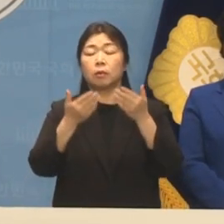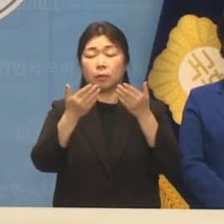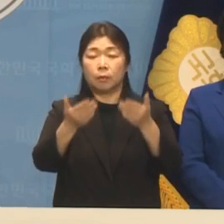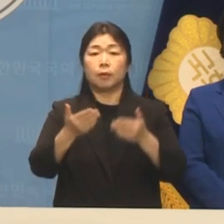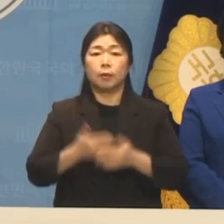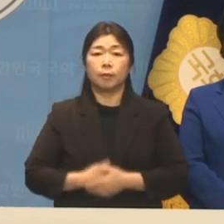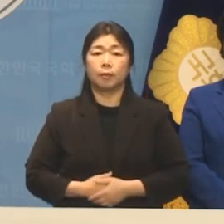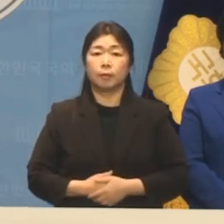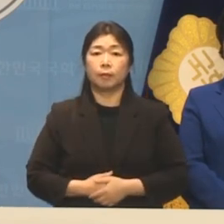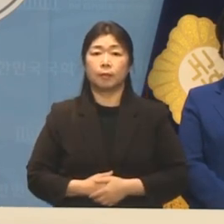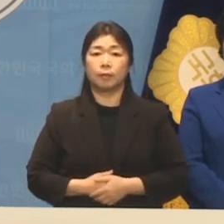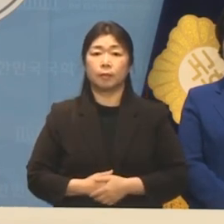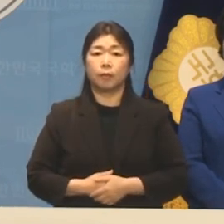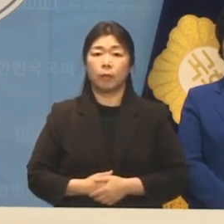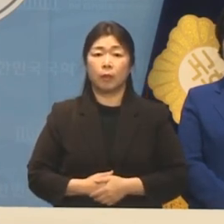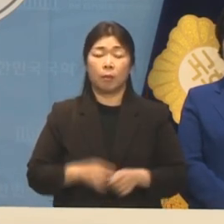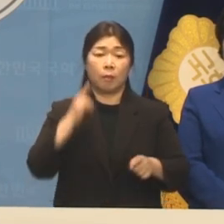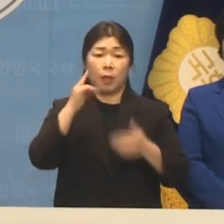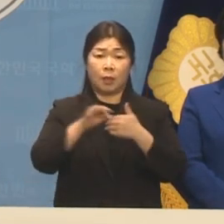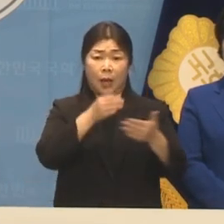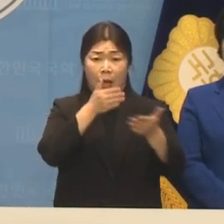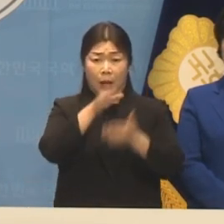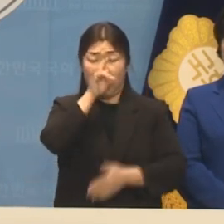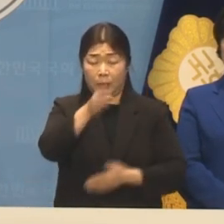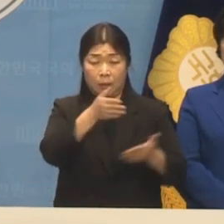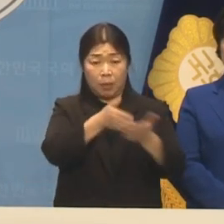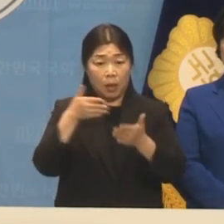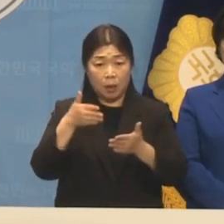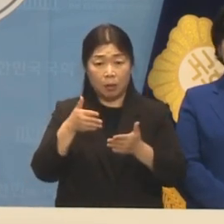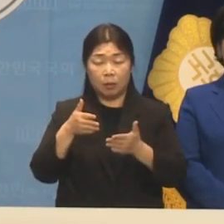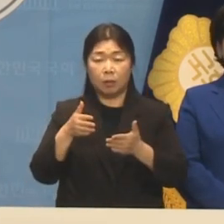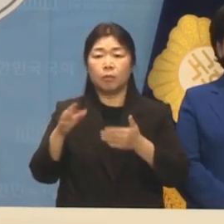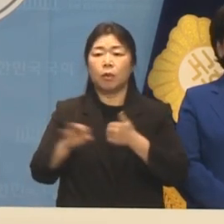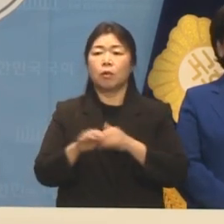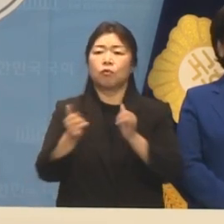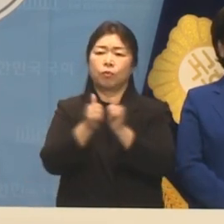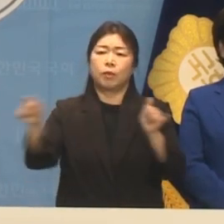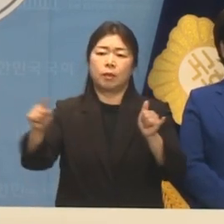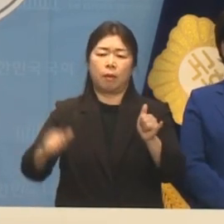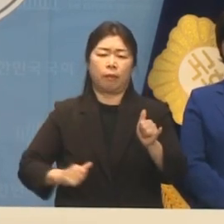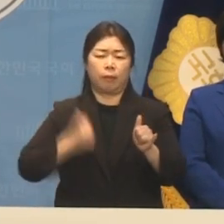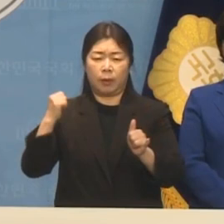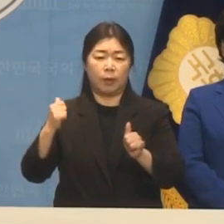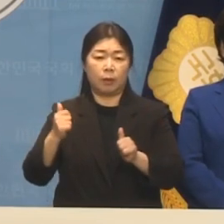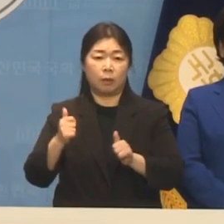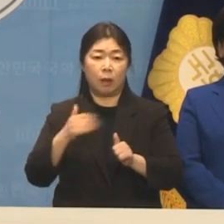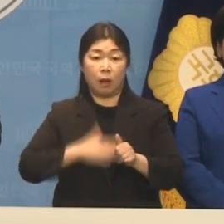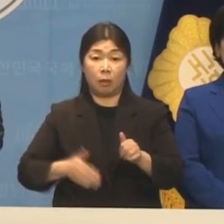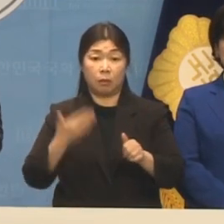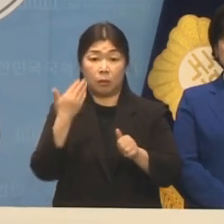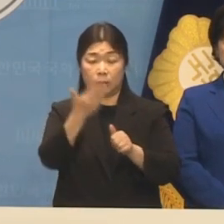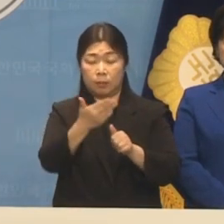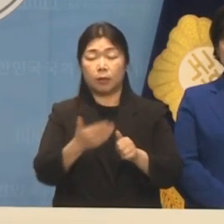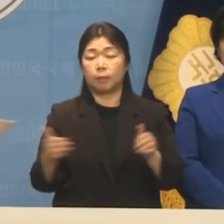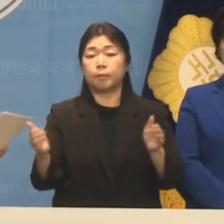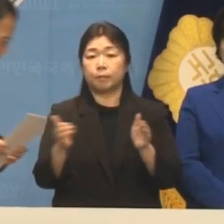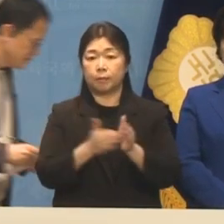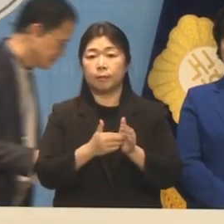주장하는 바이고 안 됐을 경우에는 당연히 국민적 저항이 있을 것이다라는 경고도 하는 바입니다. 이상입니다.